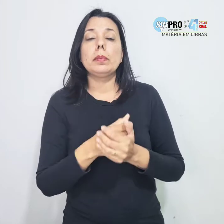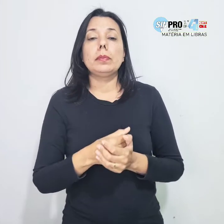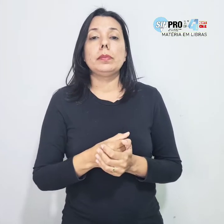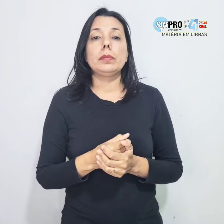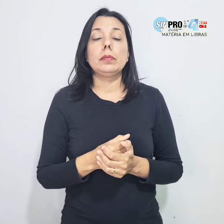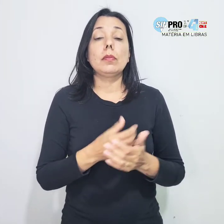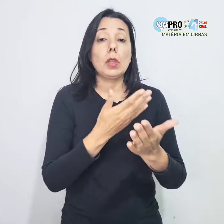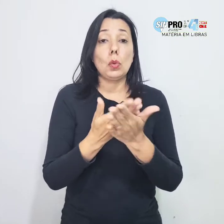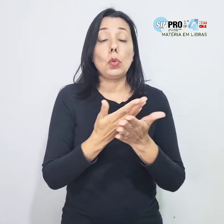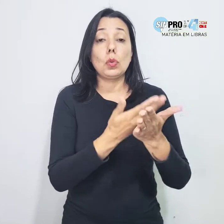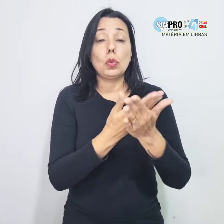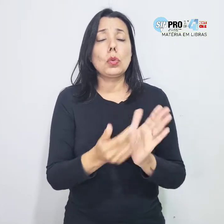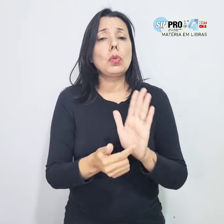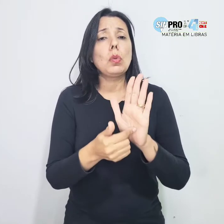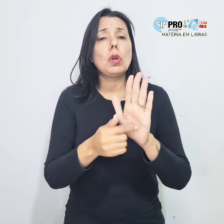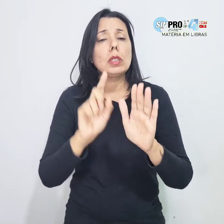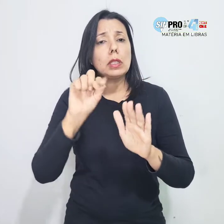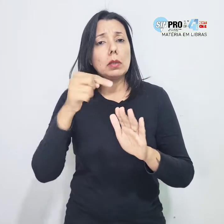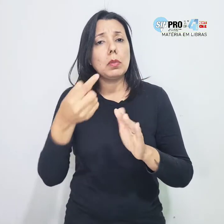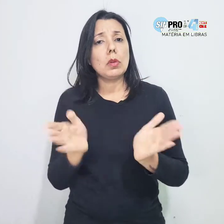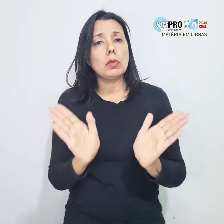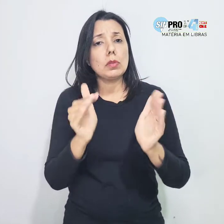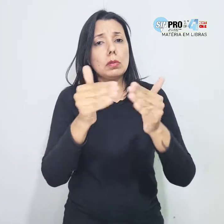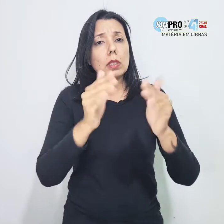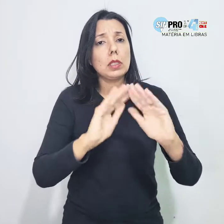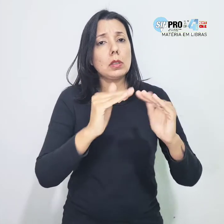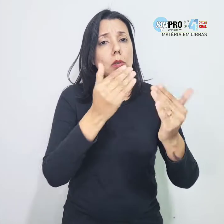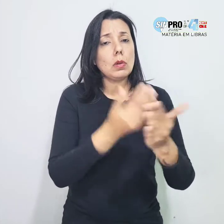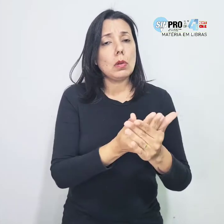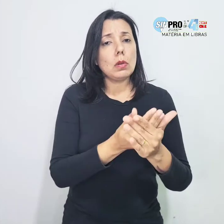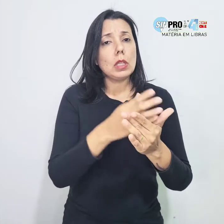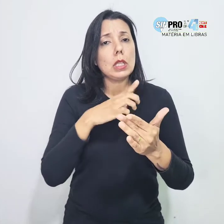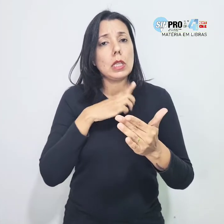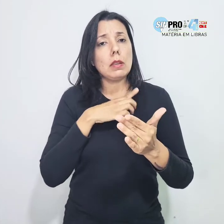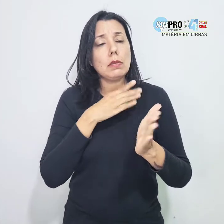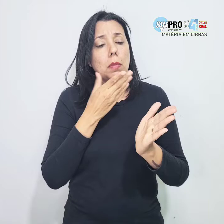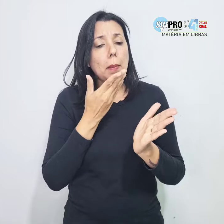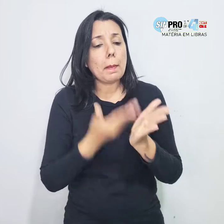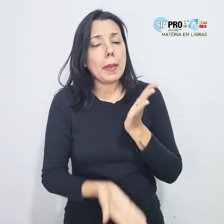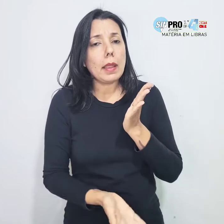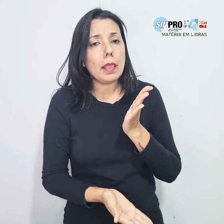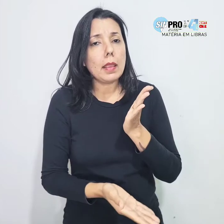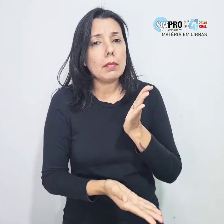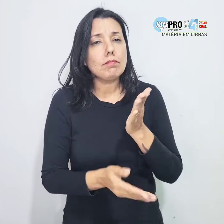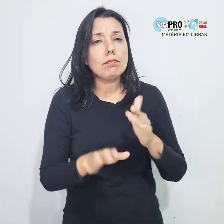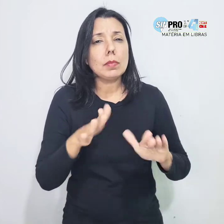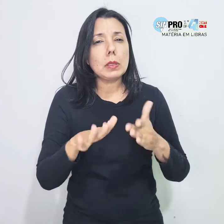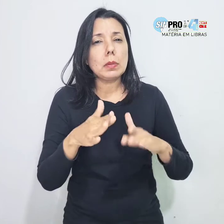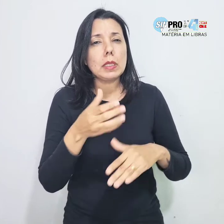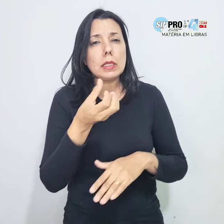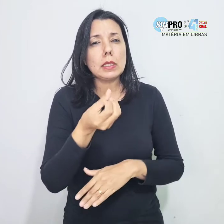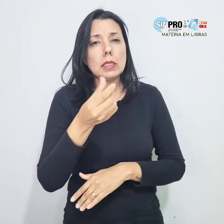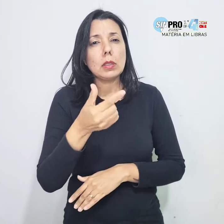O estudo indica que, após o fechamento das escolas, houve uma queda, em média, de